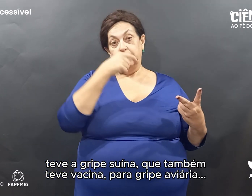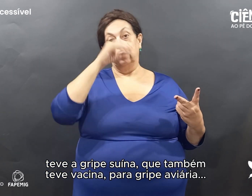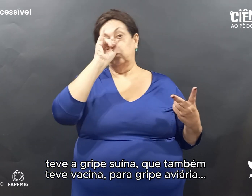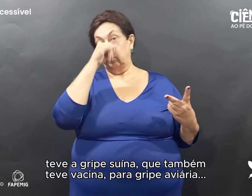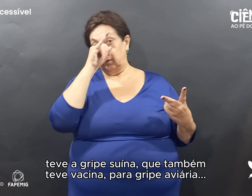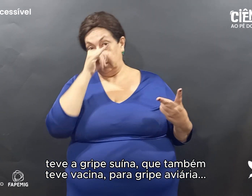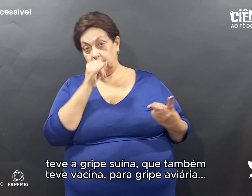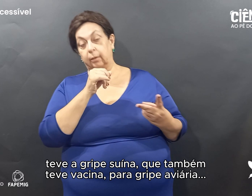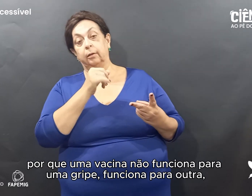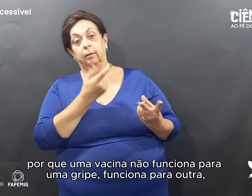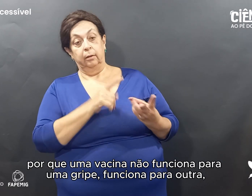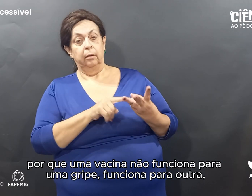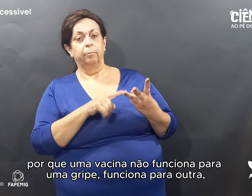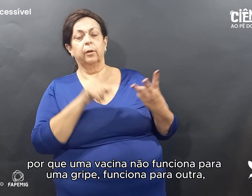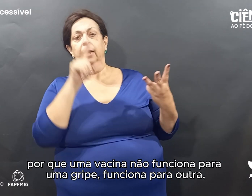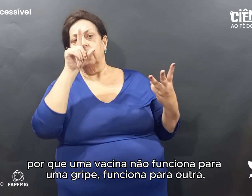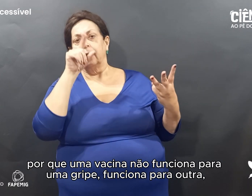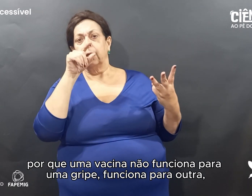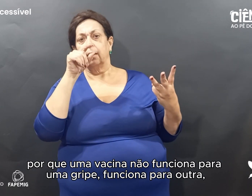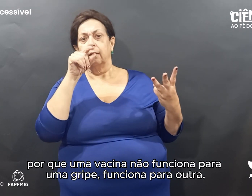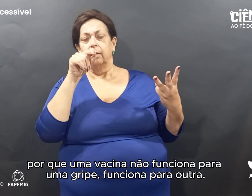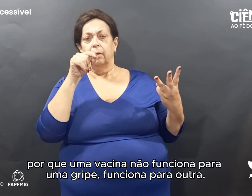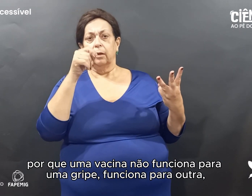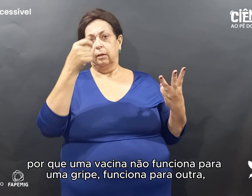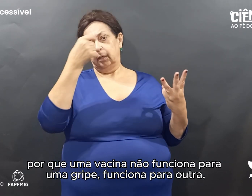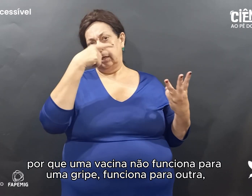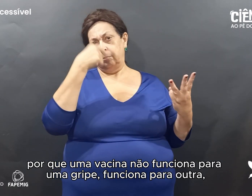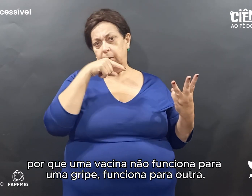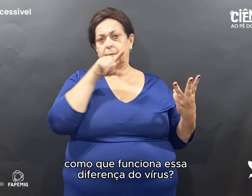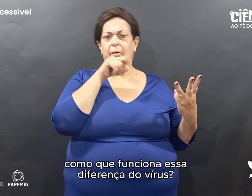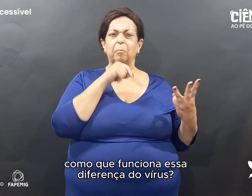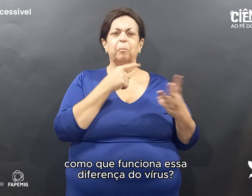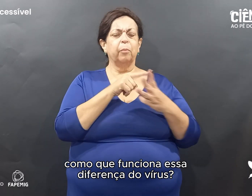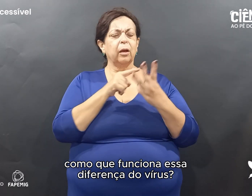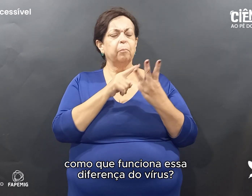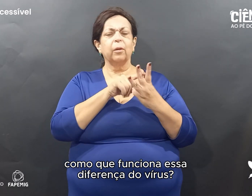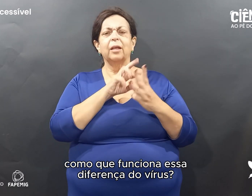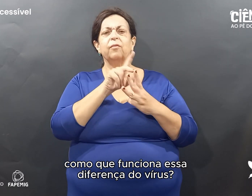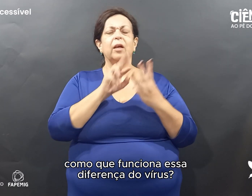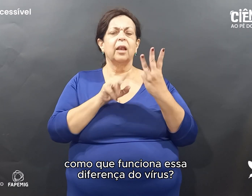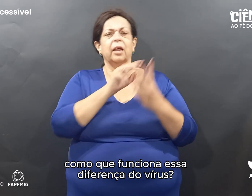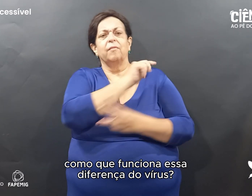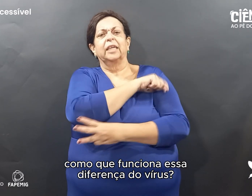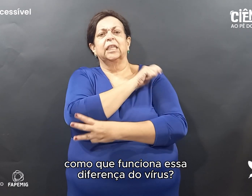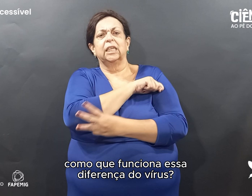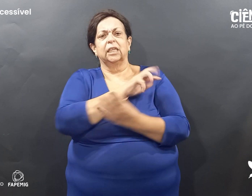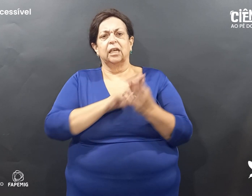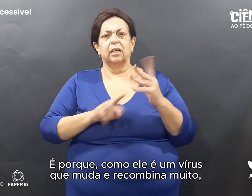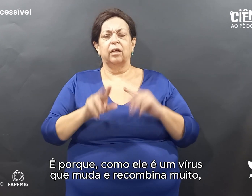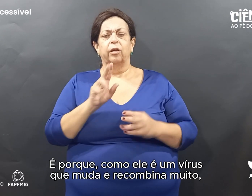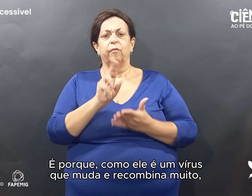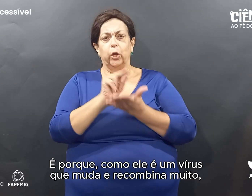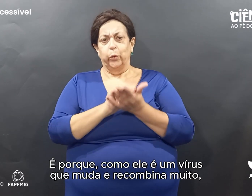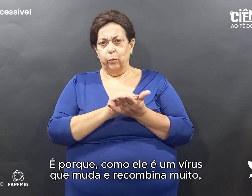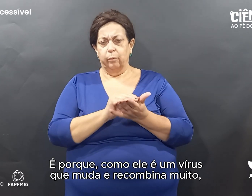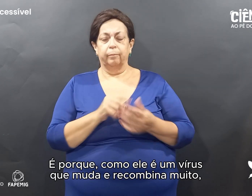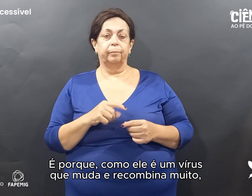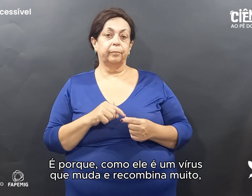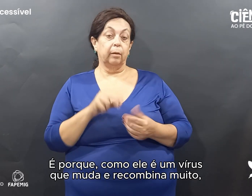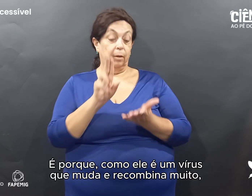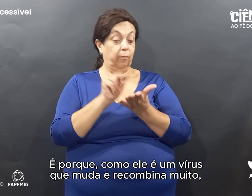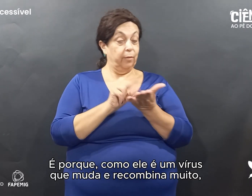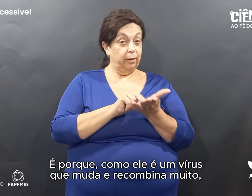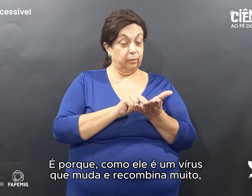vacina, para a gripe aviária. Por que uma vacina não funciona para uma gripe, funciona para outra? Como que funciona essa diferença do vírus? É porque, como ele é